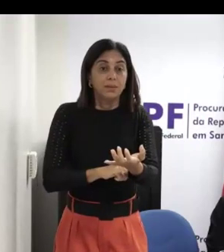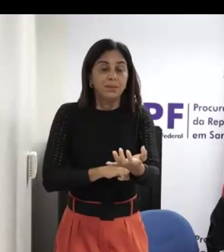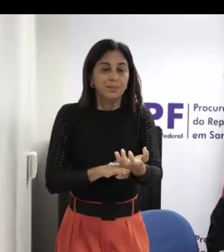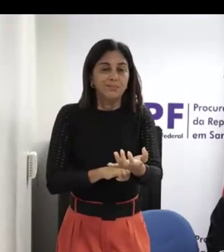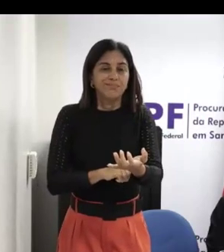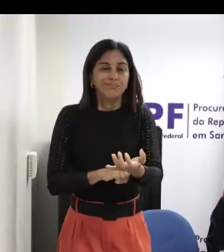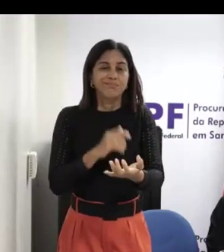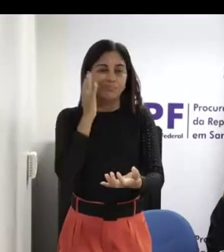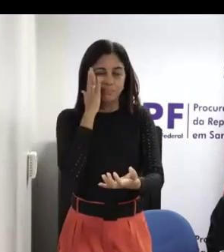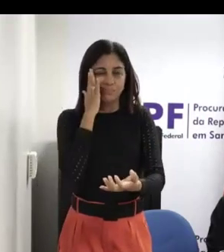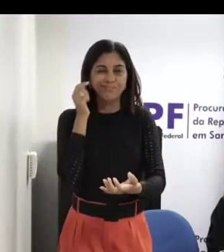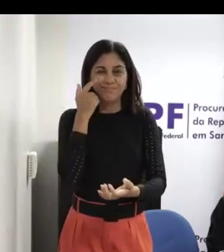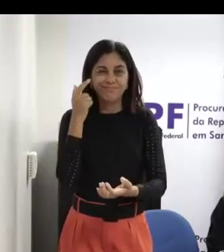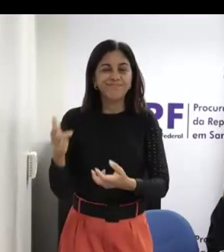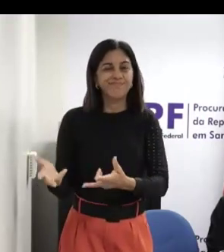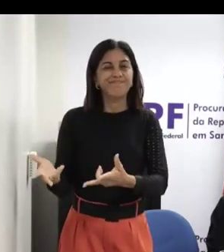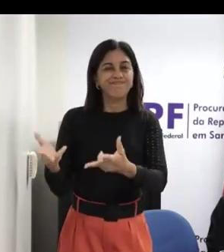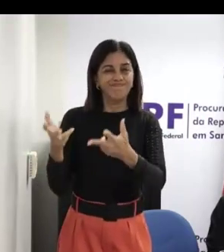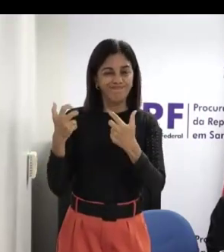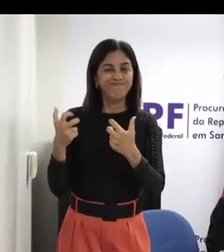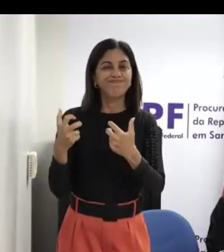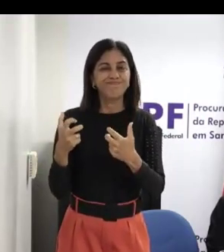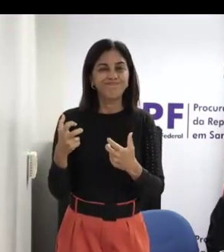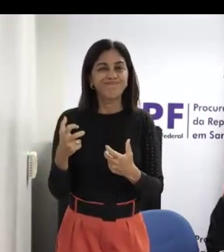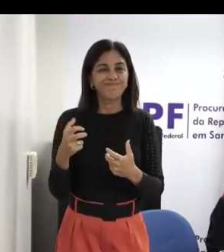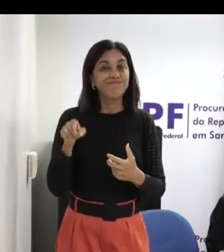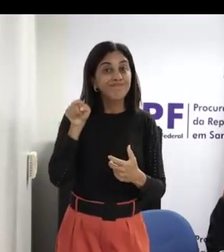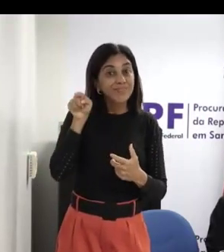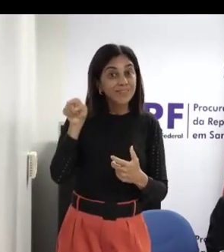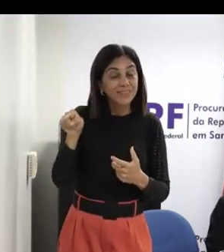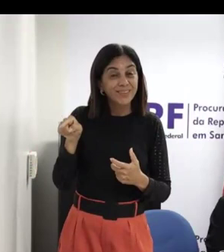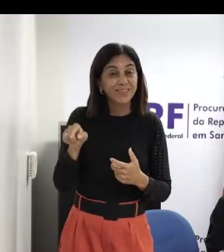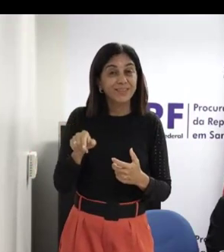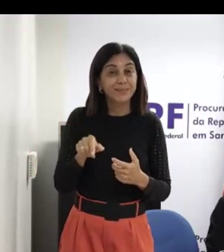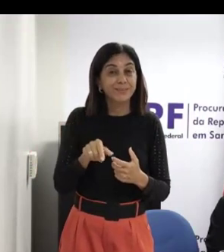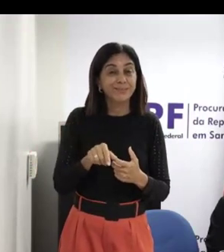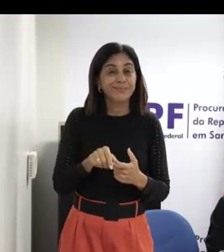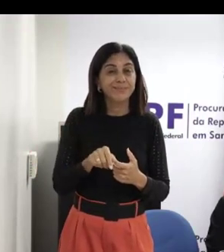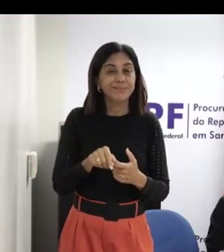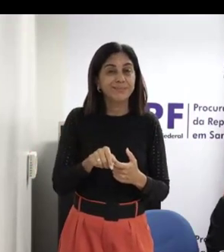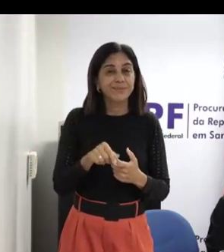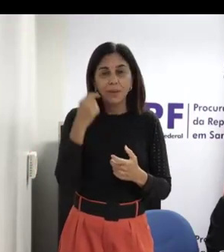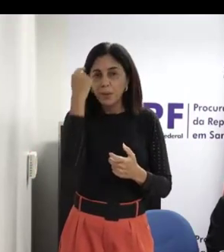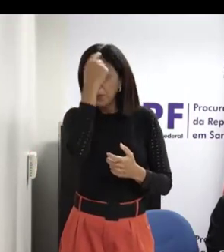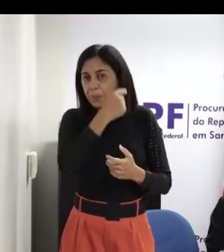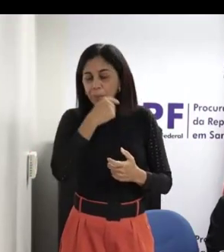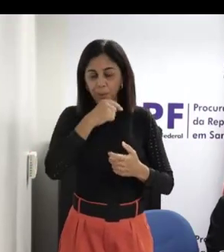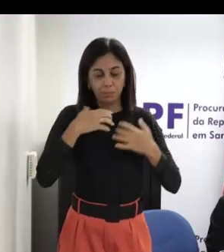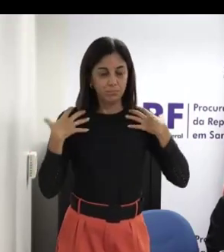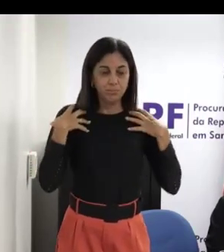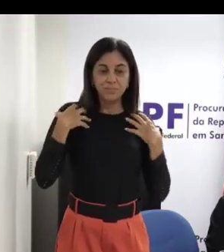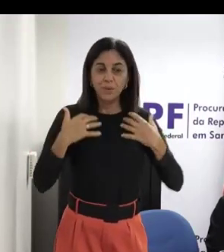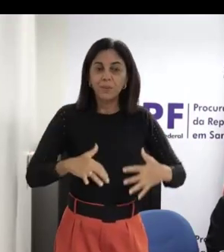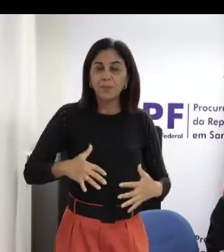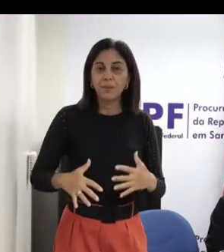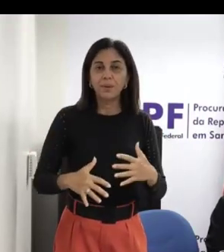momento ela vai reagir Em algum momento e esse reagir dela vai ser expressão facial dela expressão corporal porque